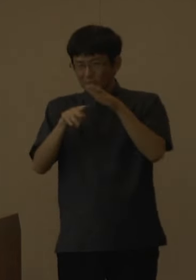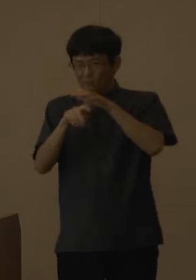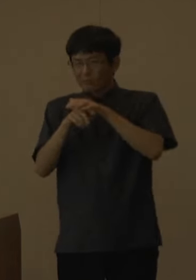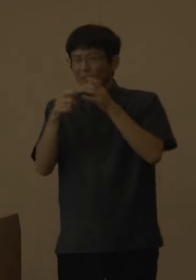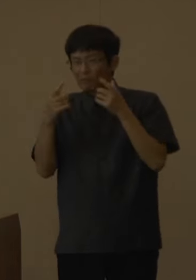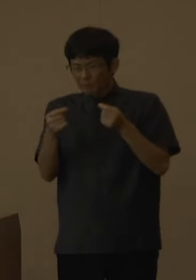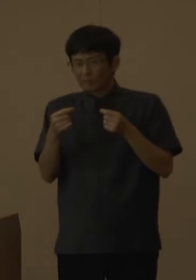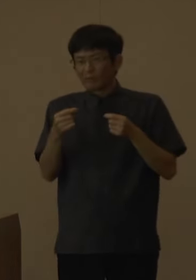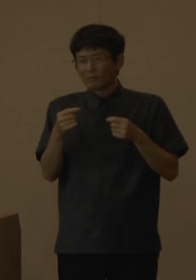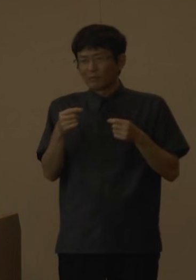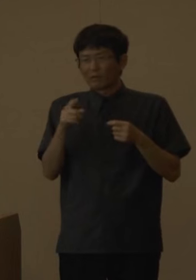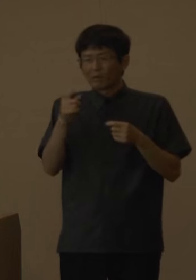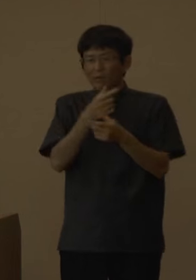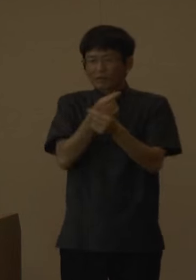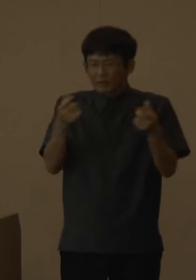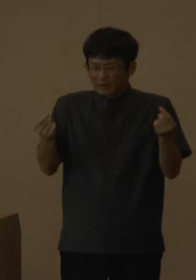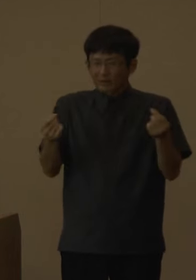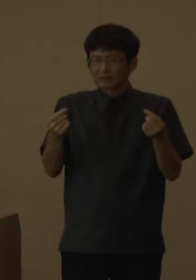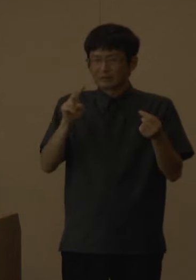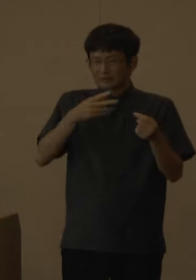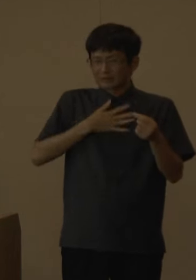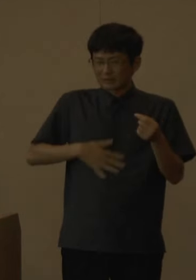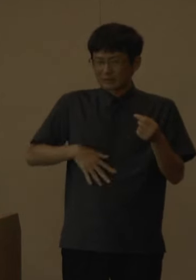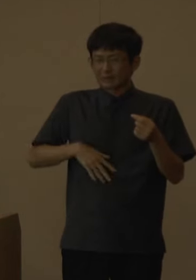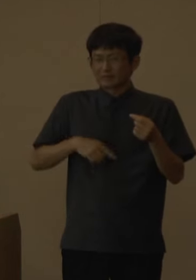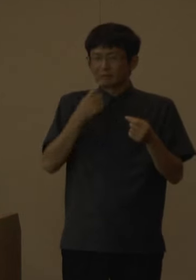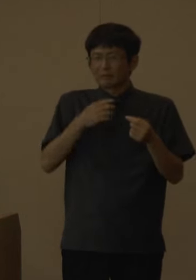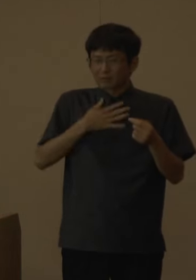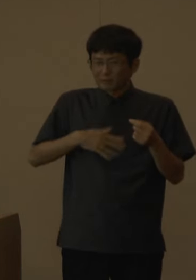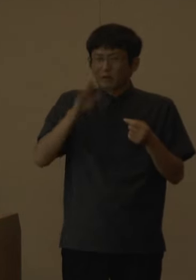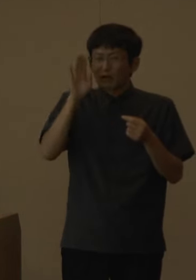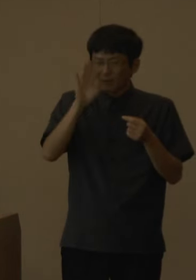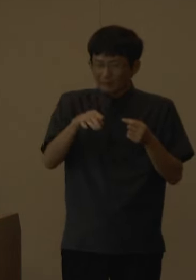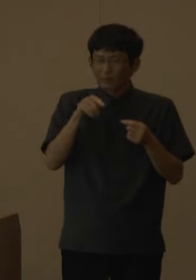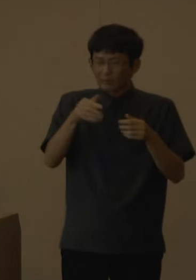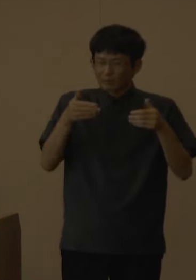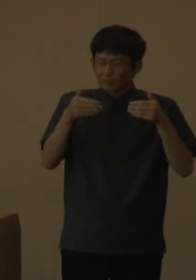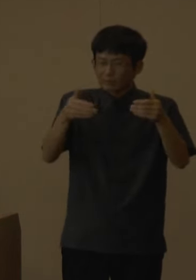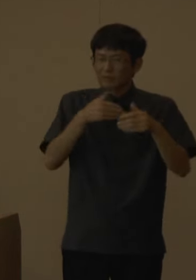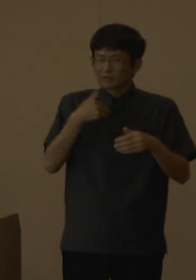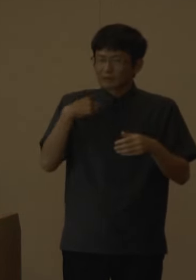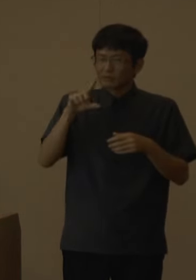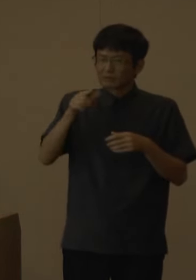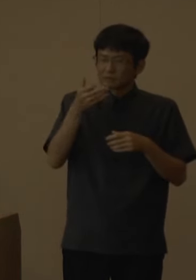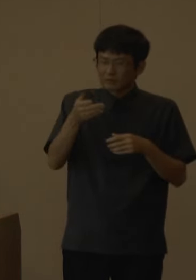分お互いに相互に理解をし納得しながら取り組んでいけるだろうというように思います。